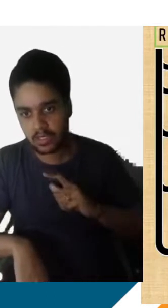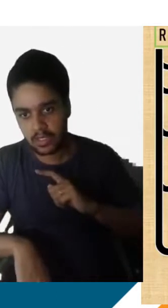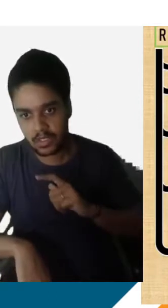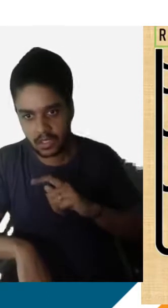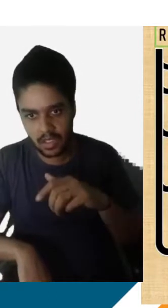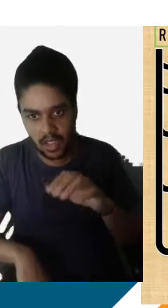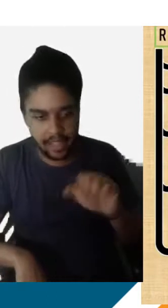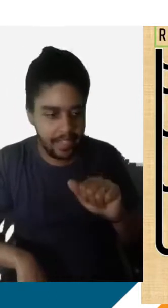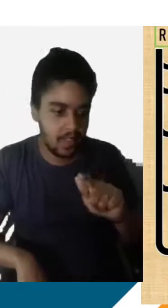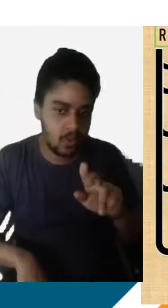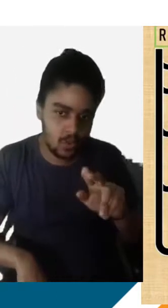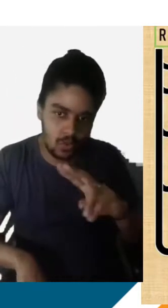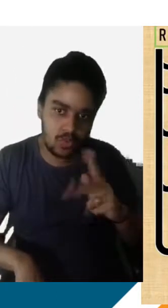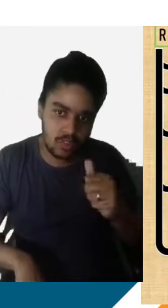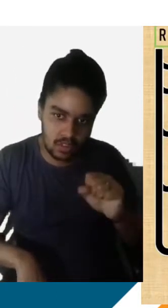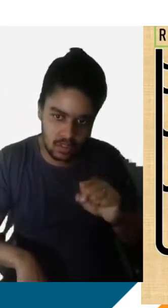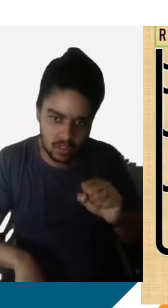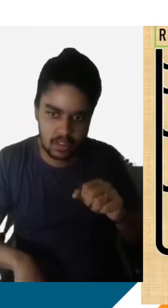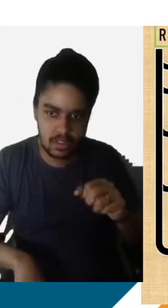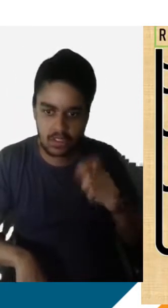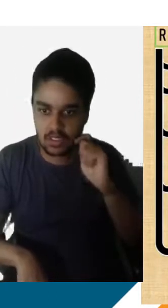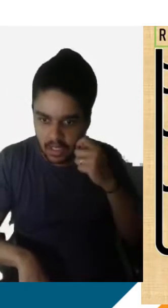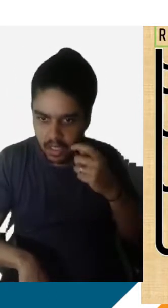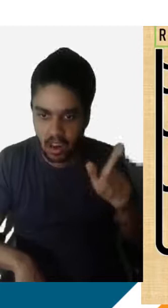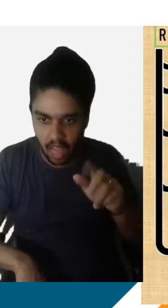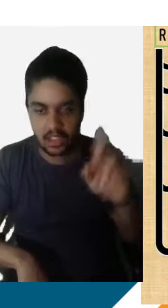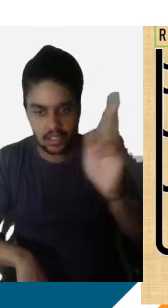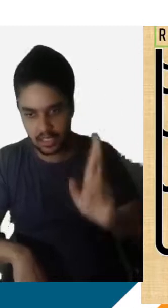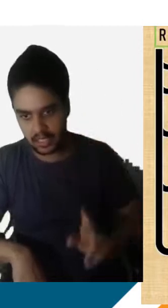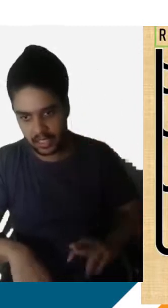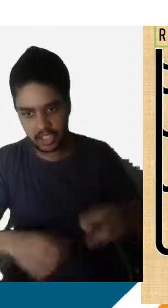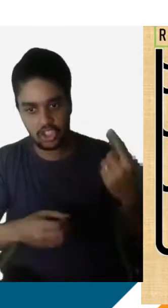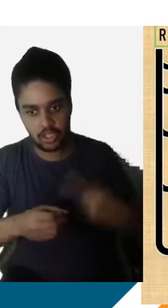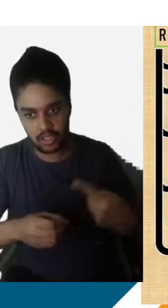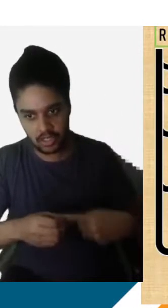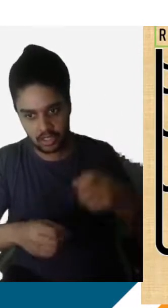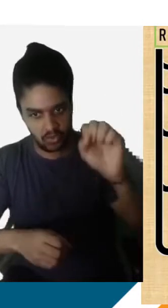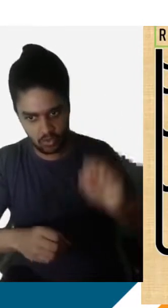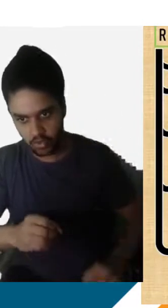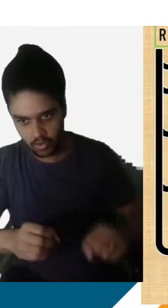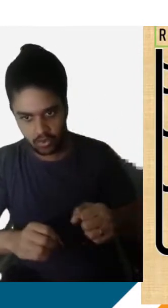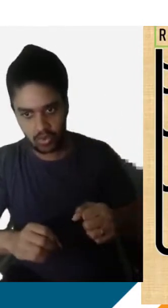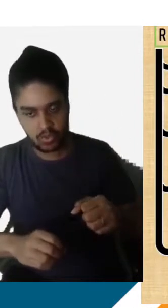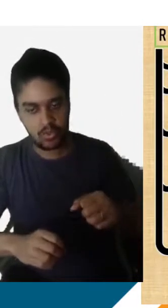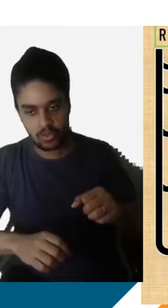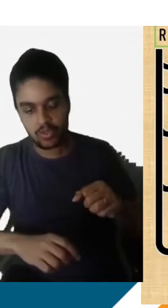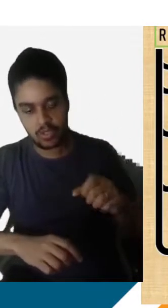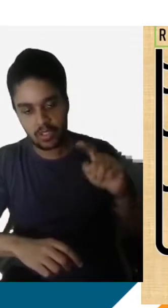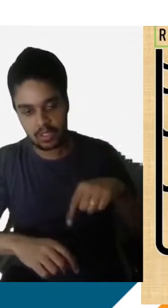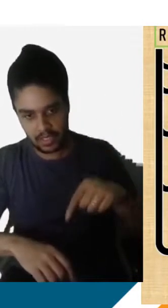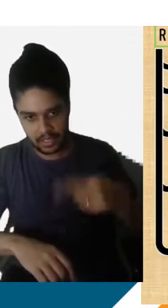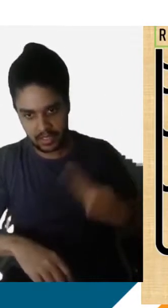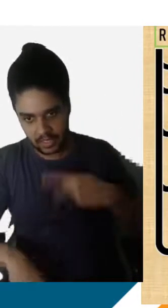por exemplo, o Pico das Agulhas Negras, né? Em Resende, né? Na cidade do sul do estado do